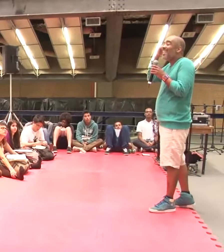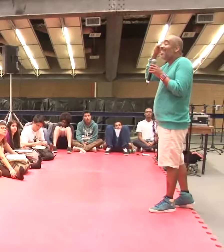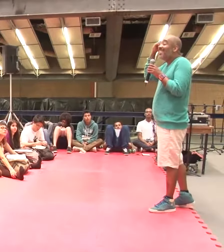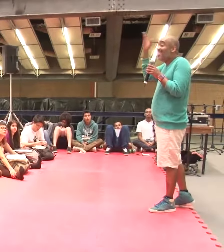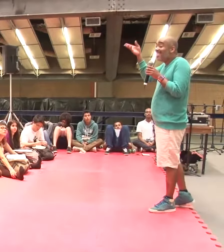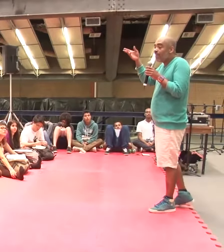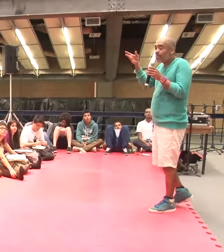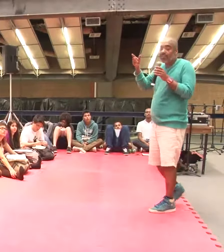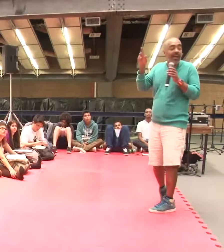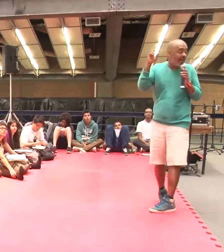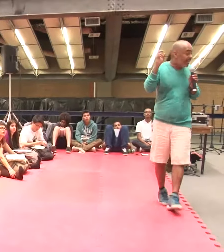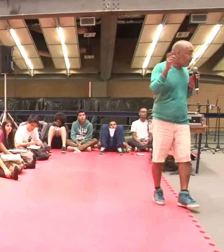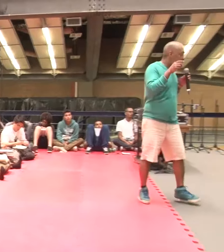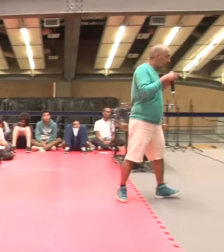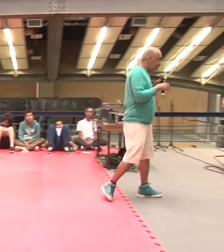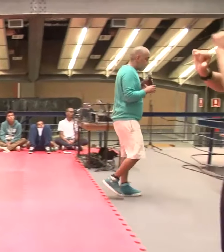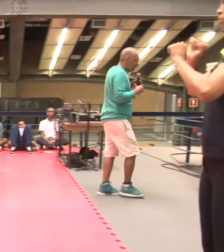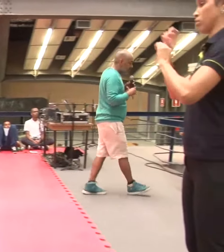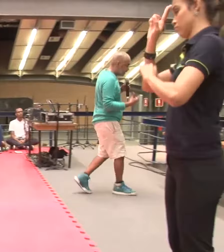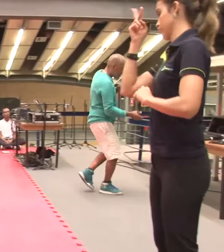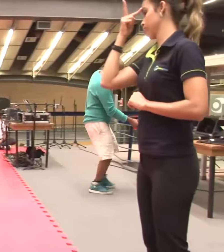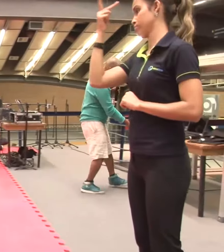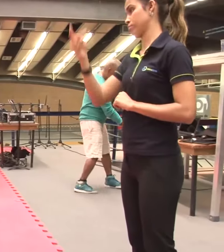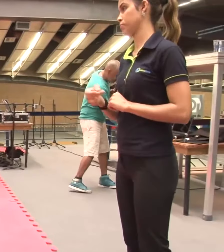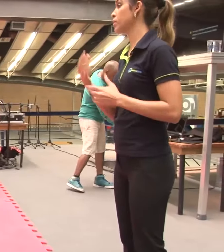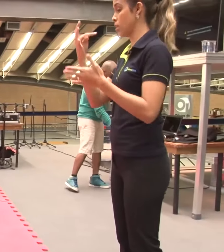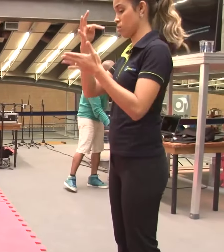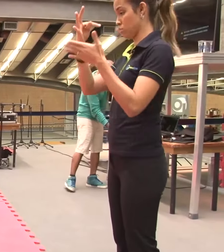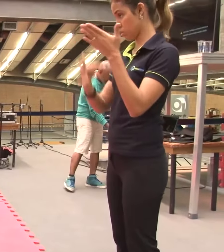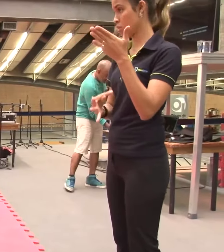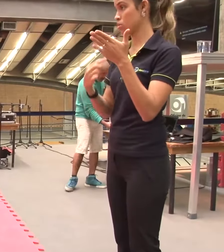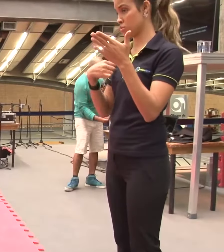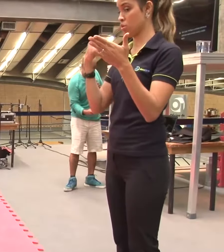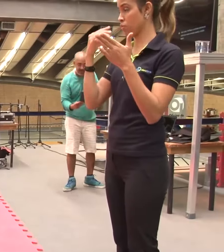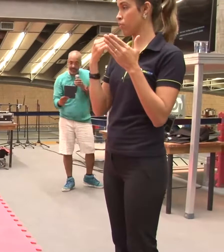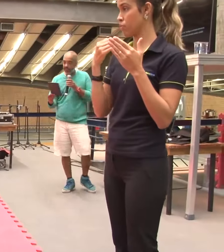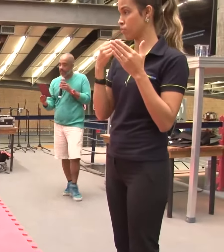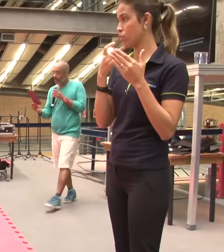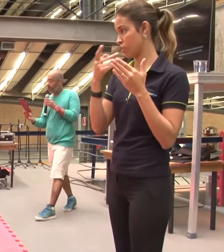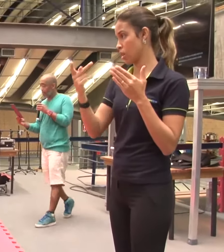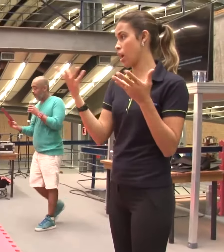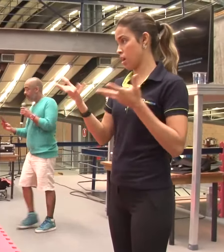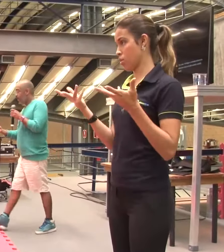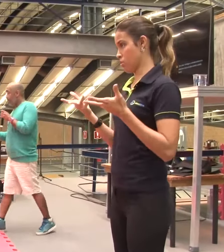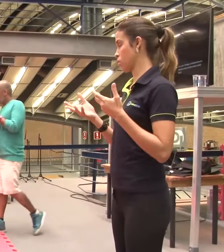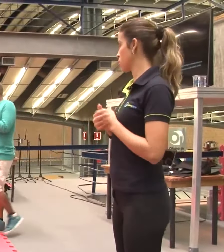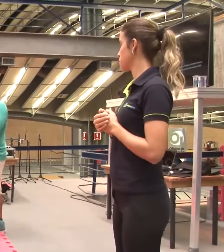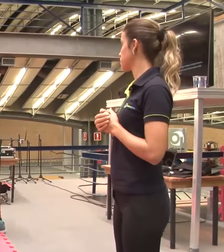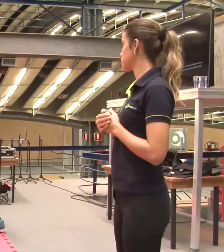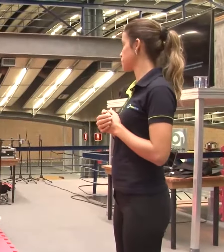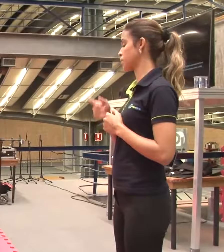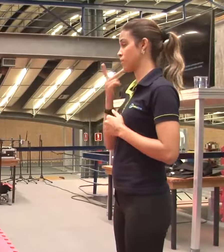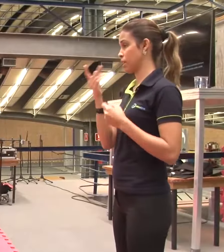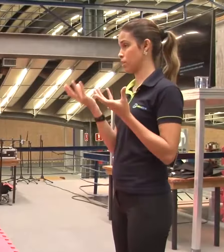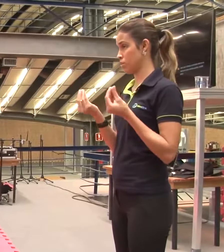vai desabrochar. Que é o texto, justamente, que eu vou comentar com vocês agora, né? E diz